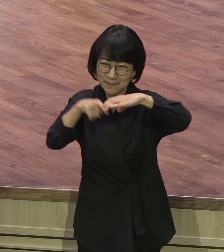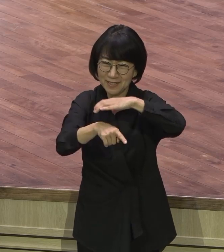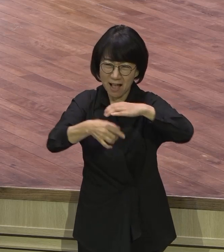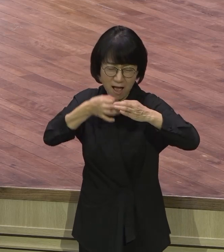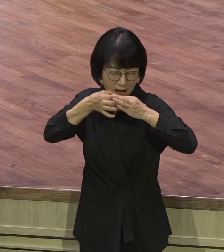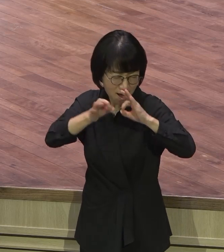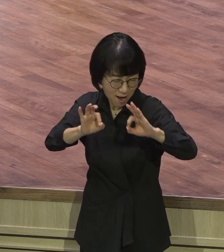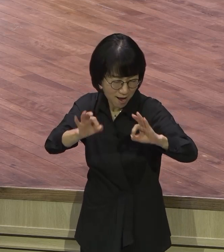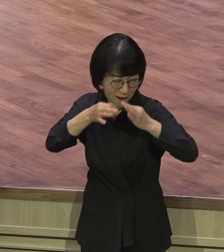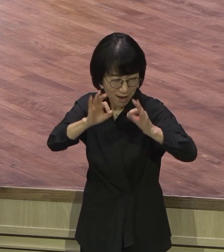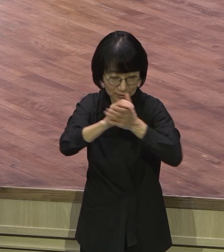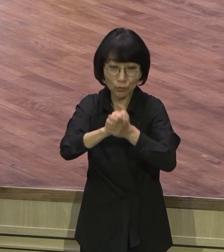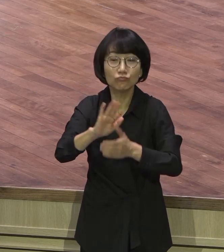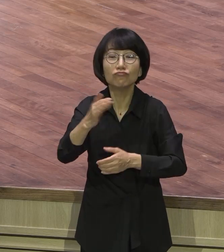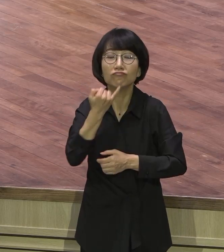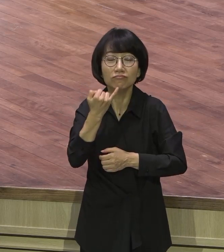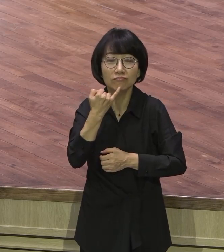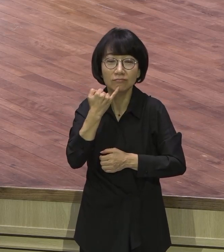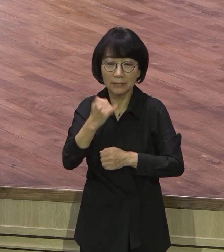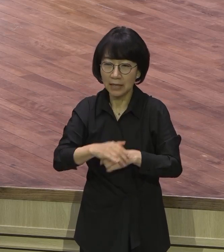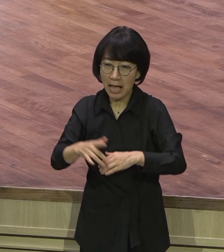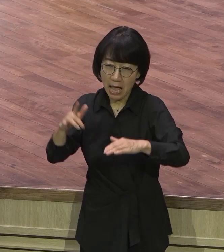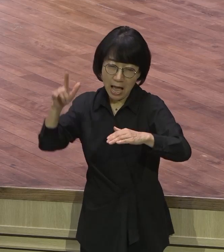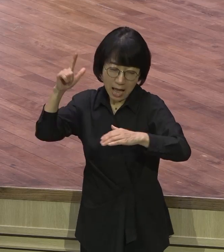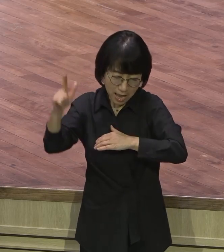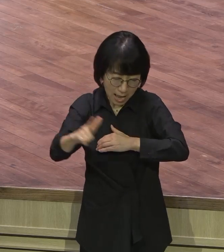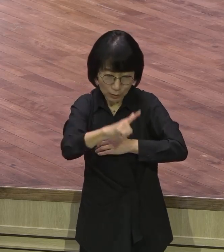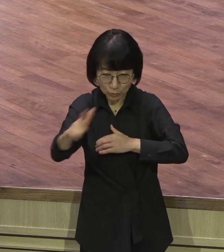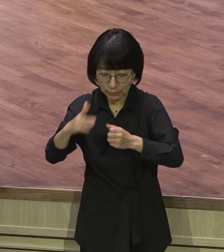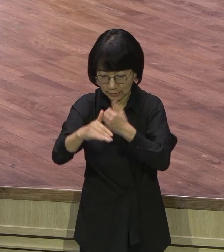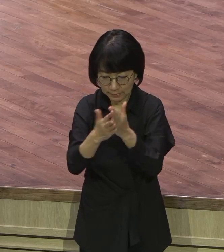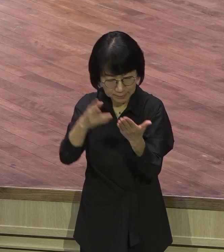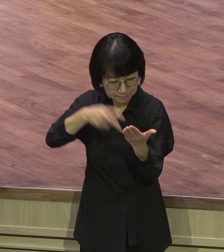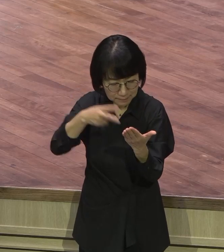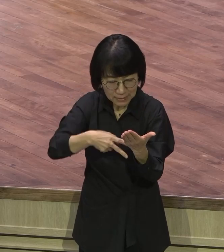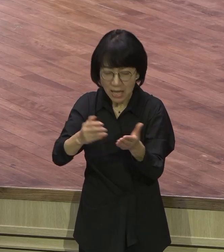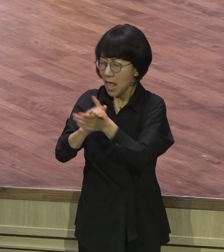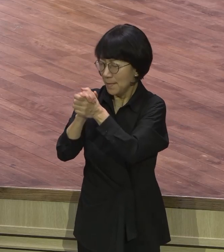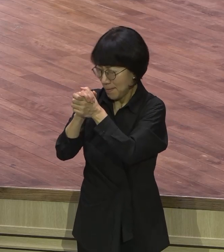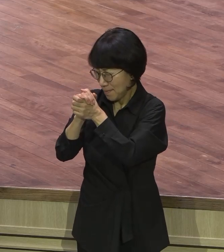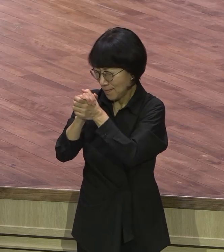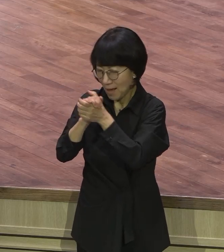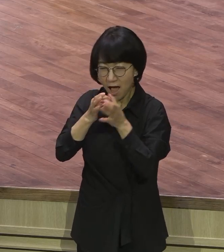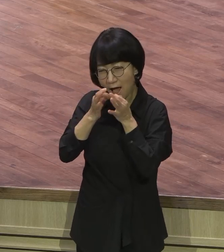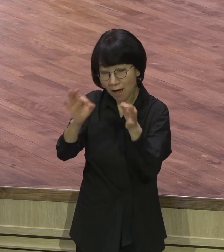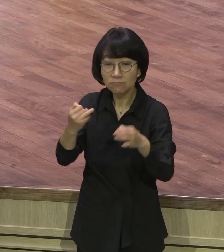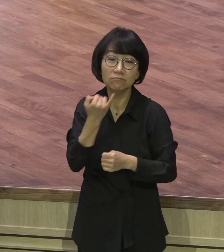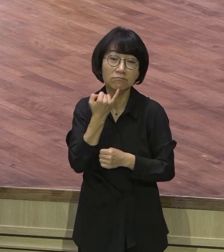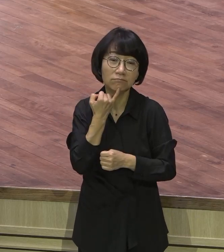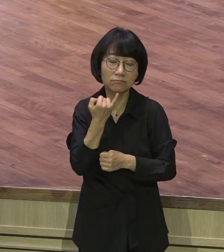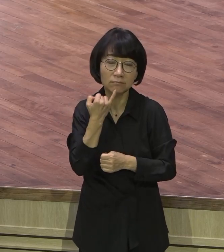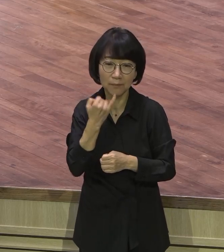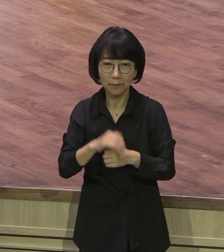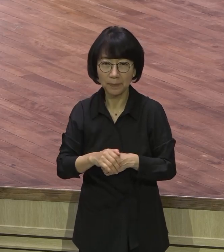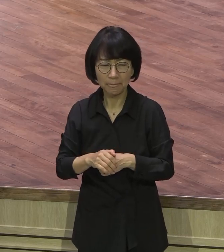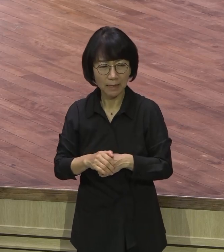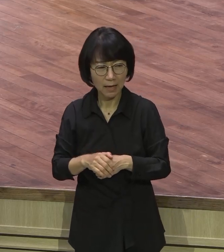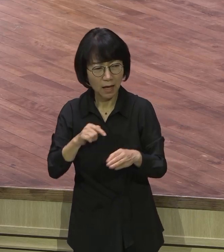하루 종일 기도할 수 있고 방해받지 않고 마음 쓴 보면서 하나님과 단둘이 환경이 좋지 못해서 그런